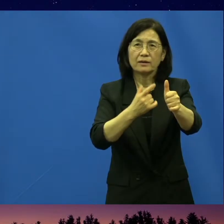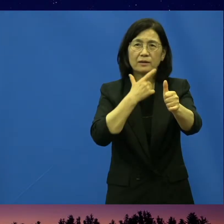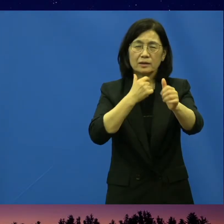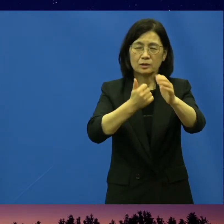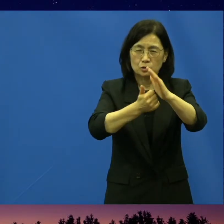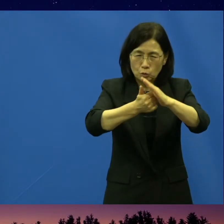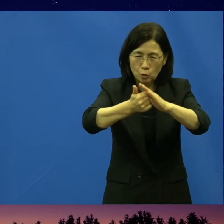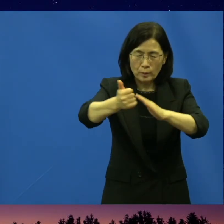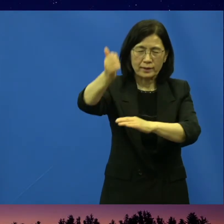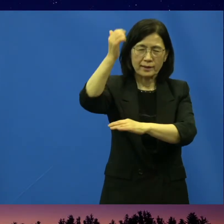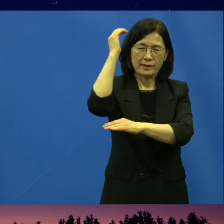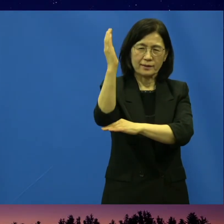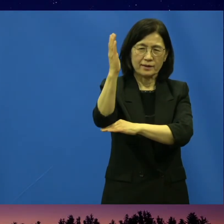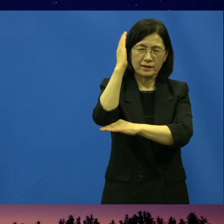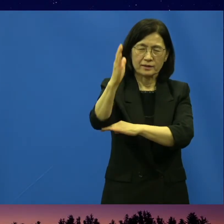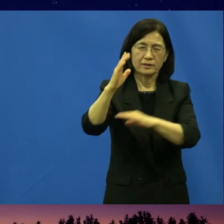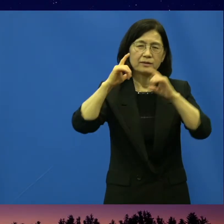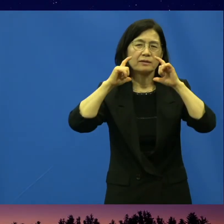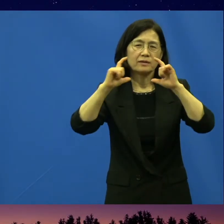메시지를 전하잖아요.